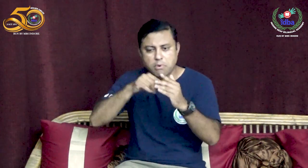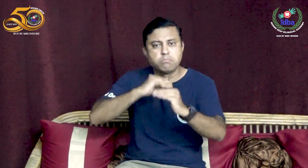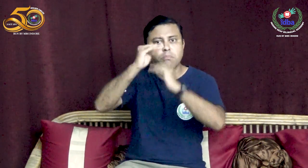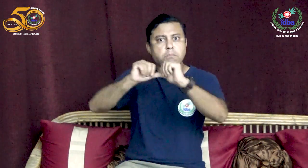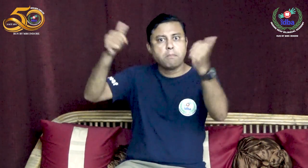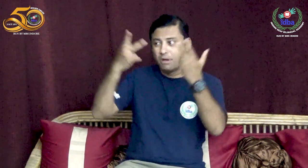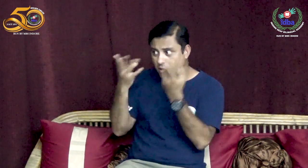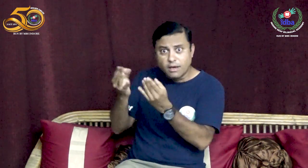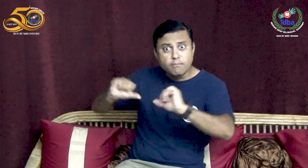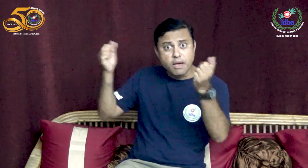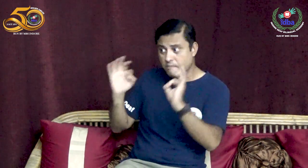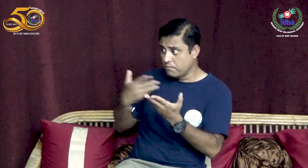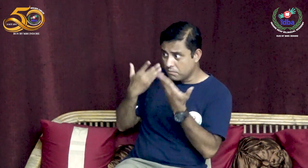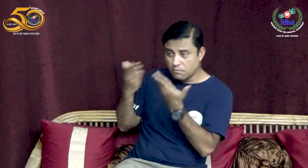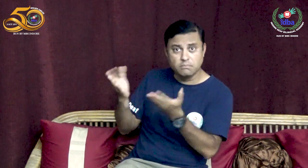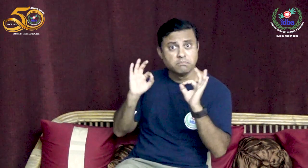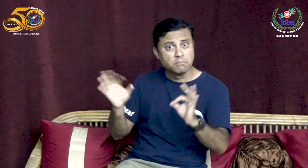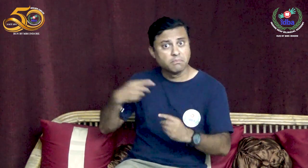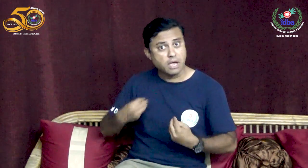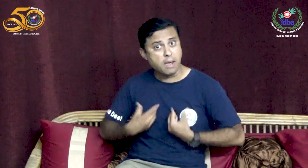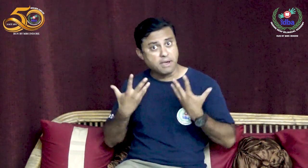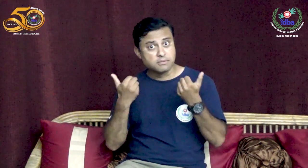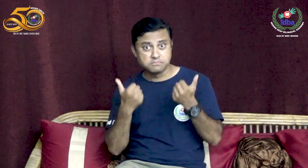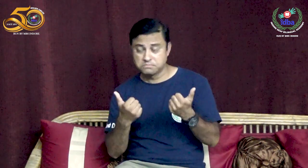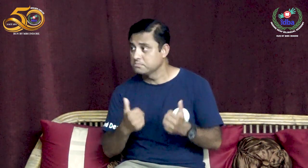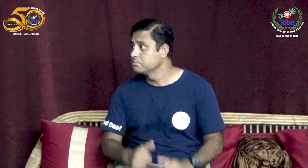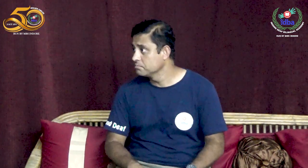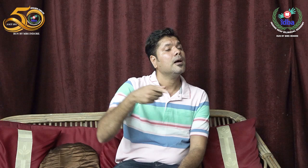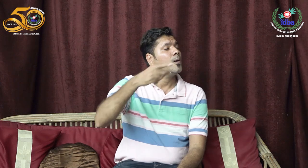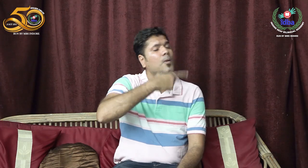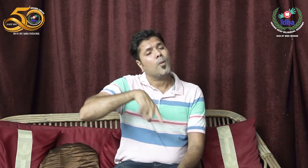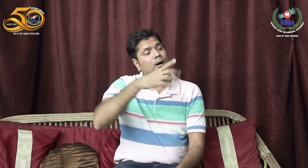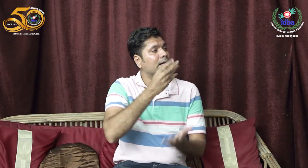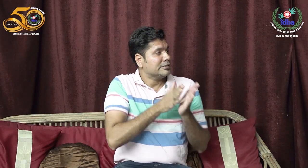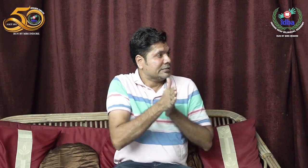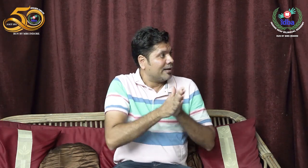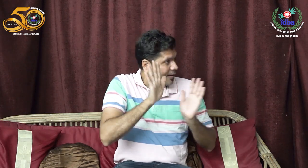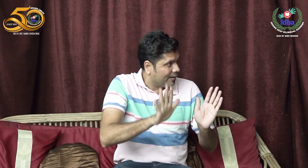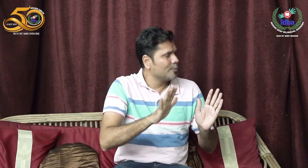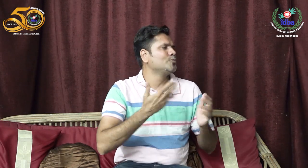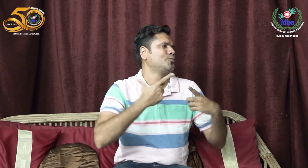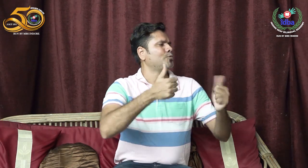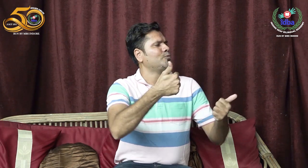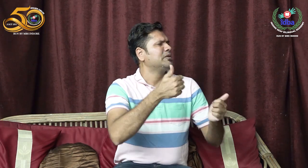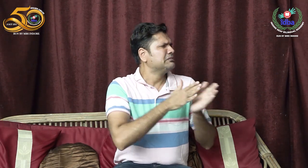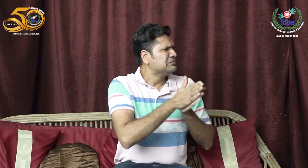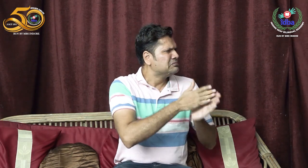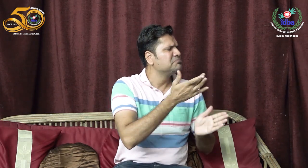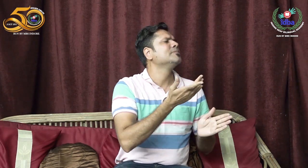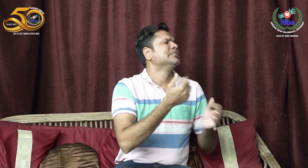हैं। और देखिए ये विक्की को, ये भी इतनी मेहनत करी। जी हाँ, और अगर आपको इंटरेस्ट है